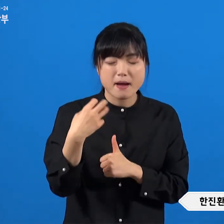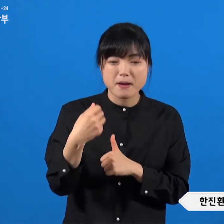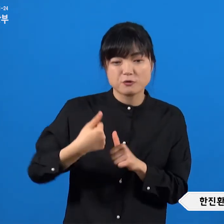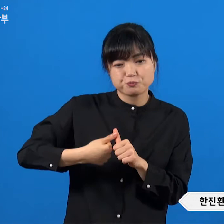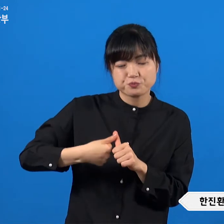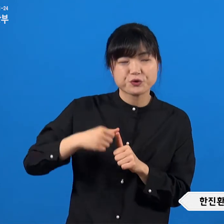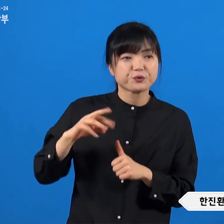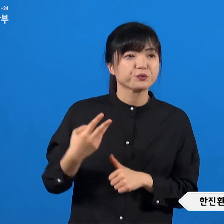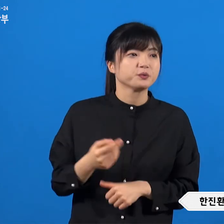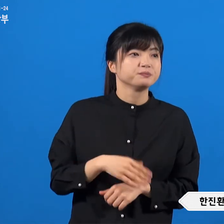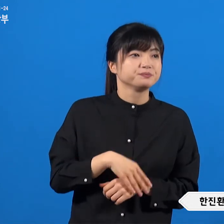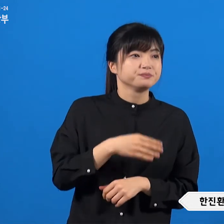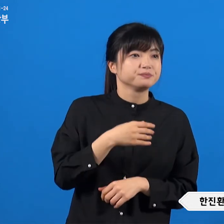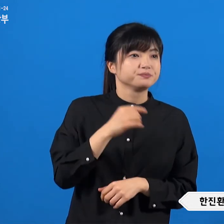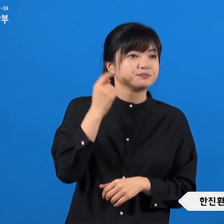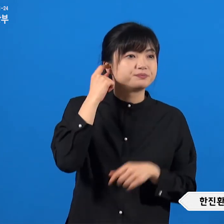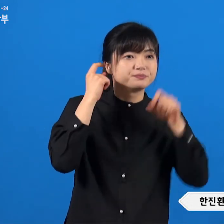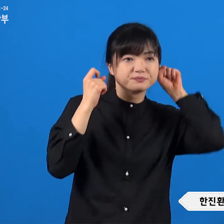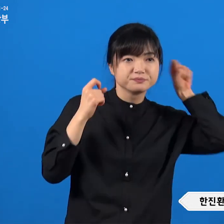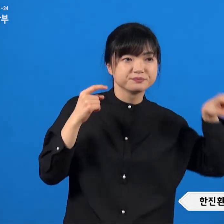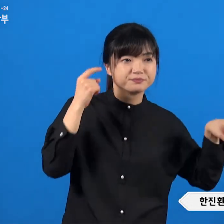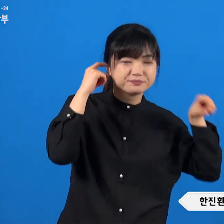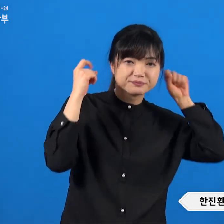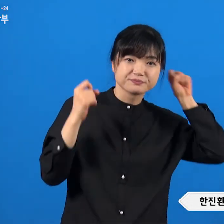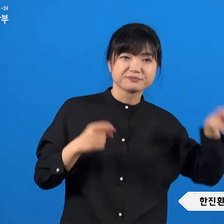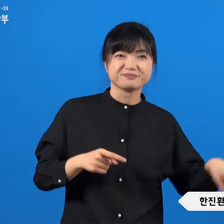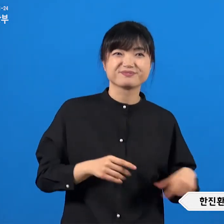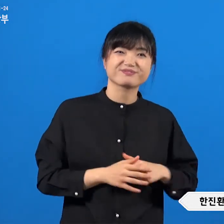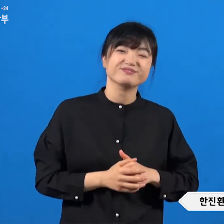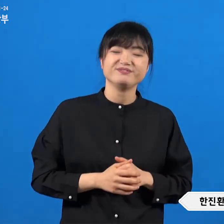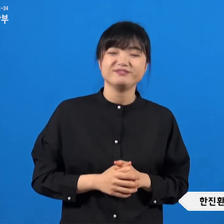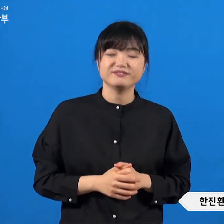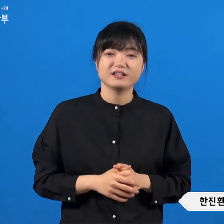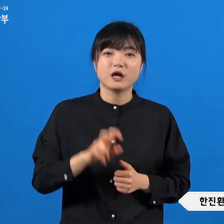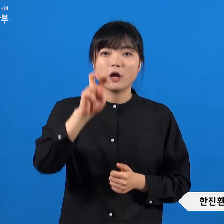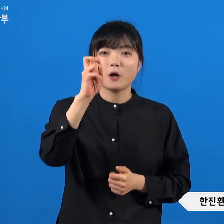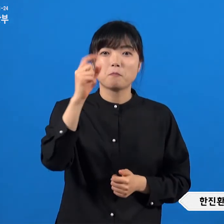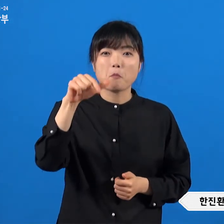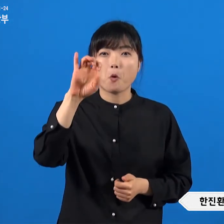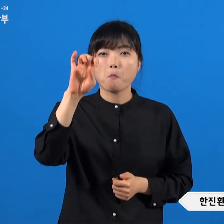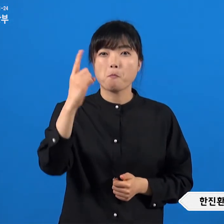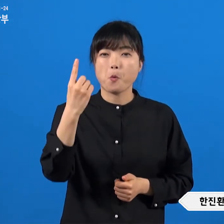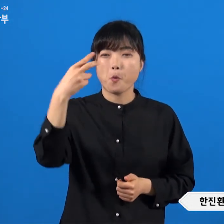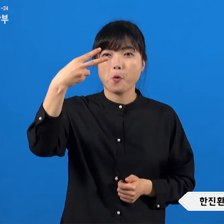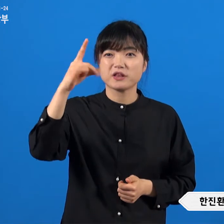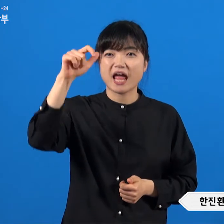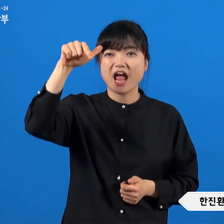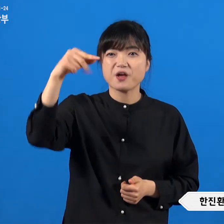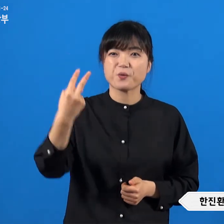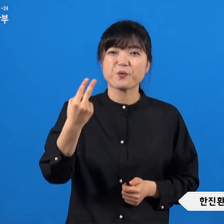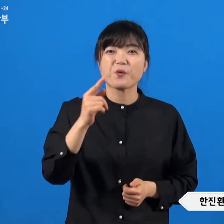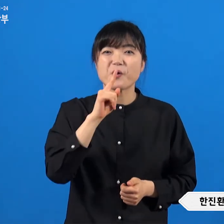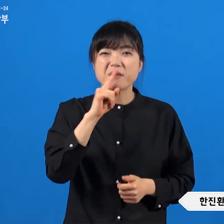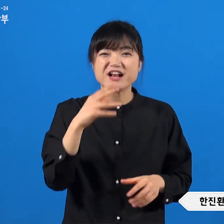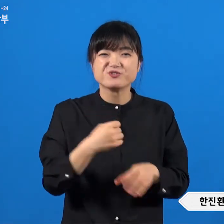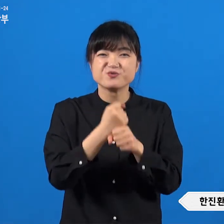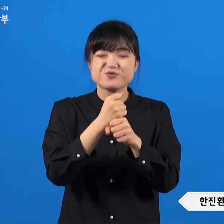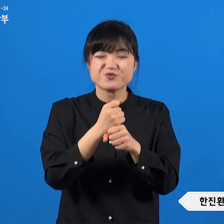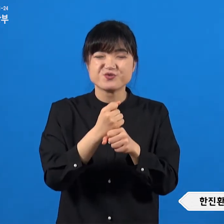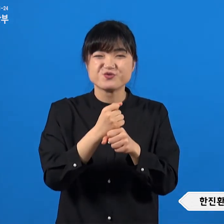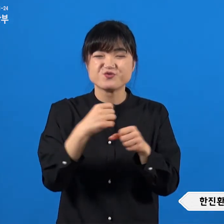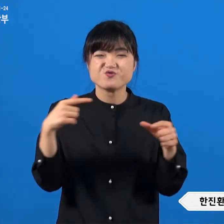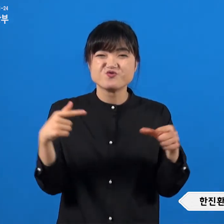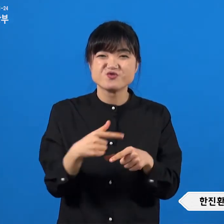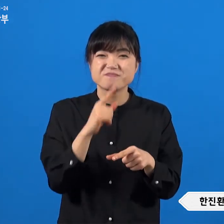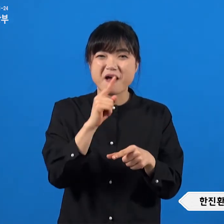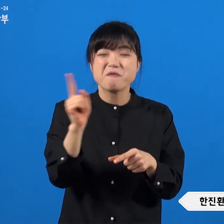그냥 뺀들. 자기는 그래서 목포댁이었답니다. 목포댁은 목사도 포기한 사람입니다.